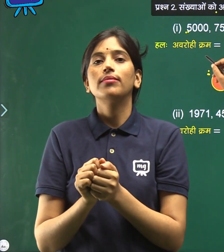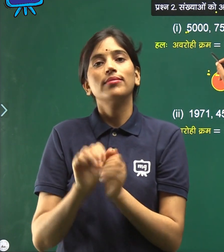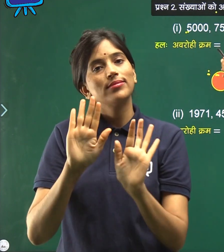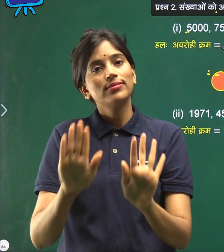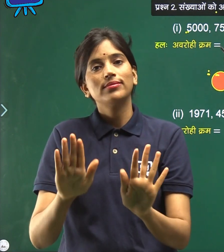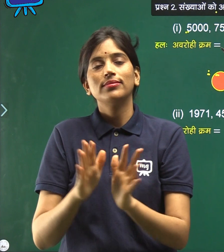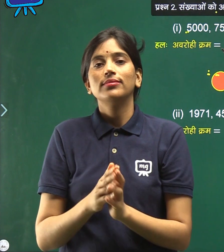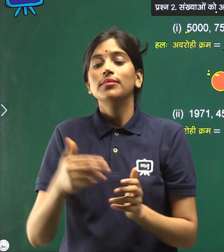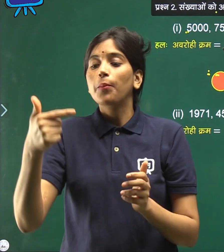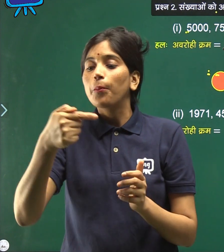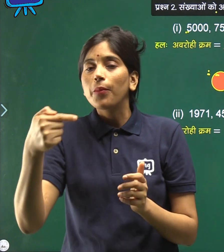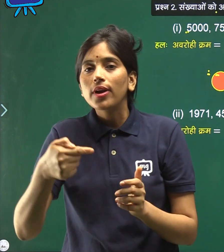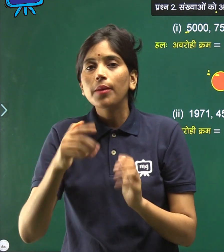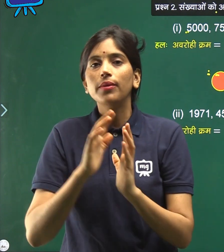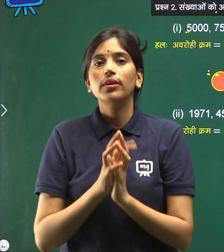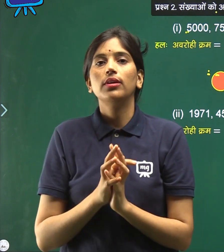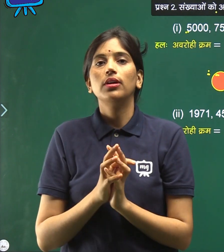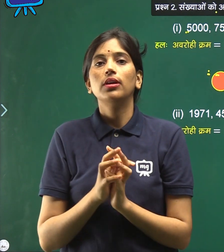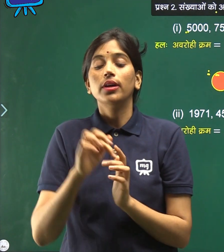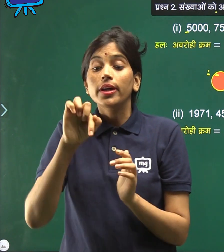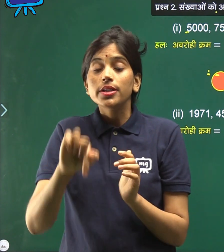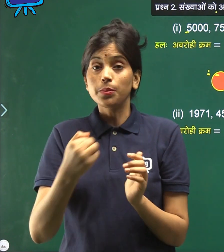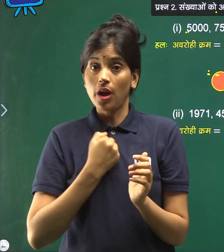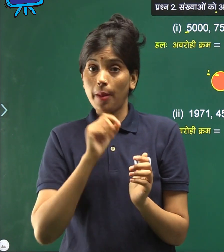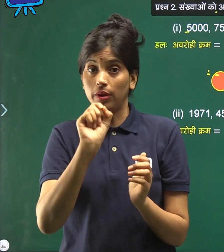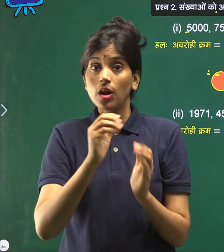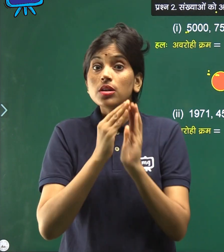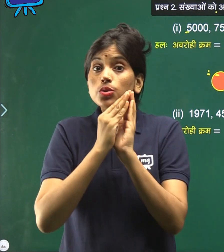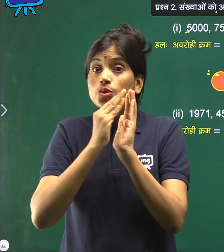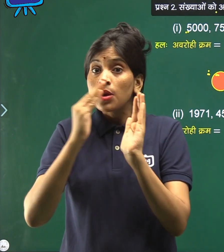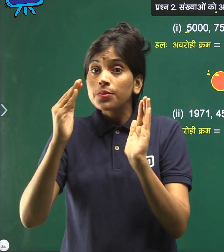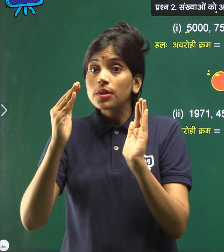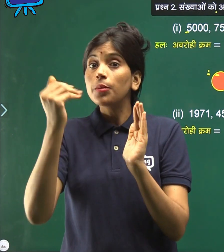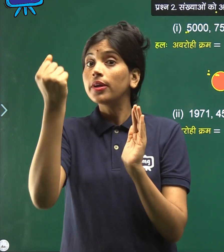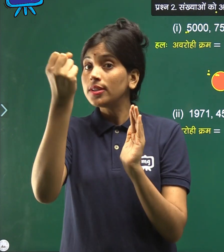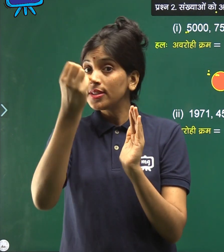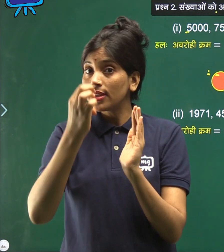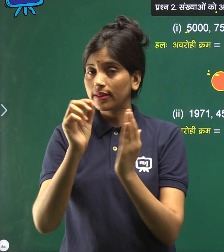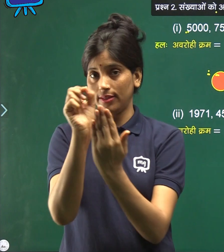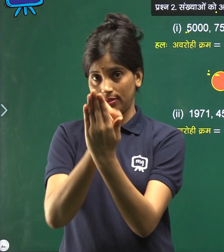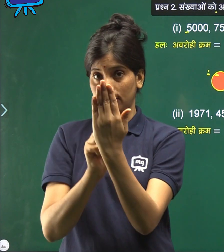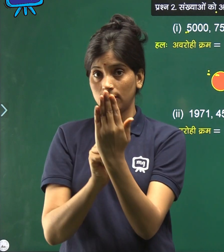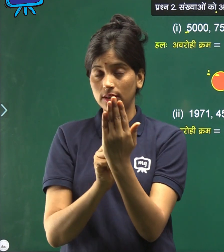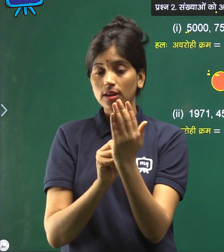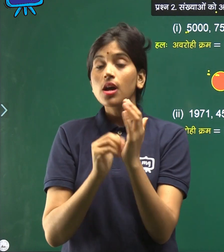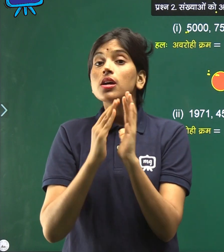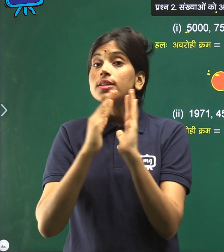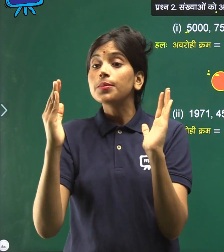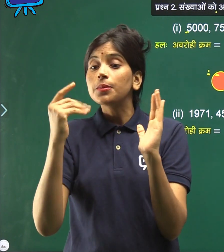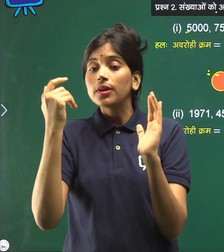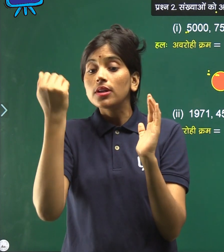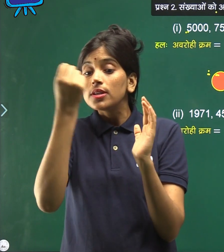ठीक है, बराबर। इसमें हम लिखेंगे सबसे बड़ी संख्या। सबसे बड़ी संख्या कौन सी